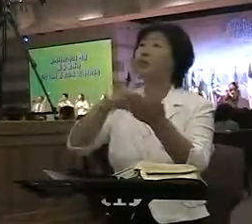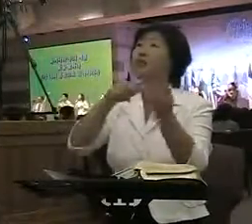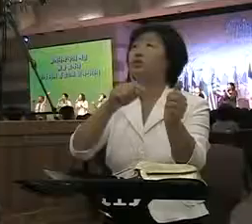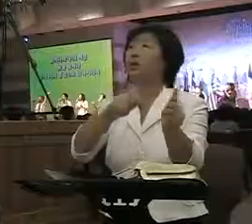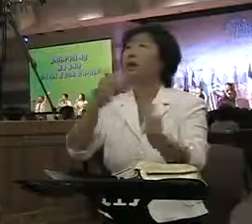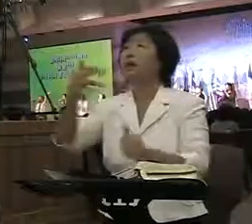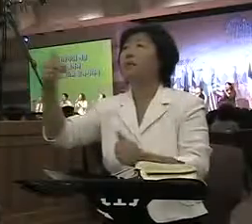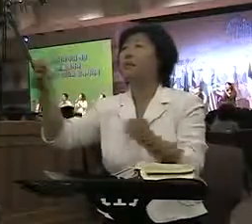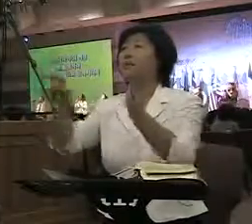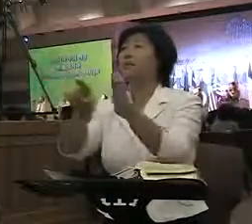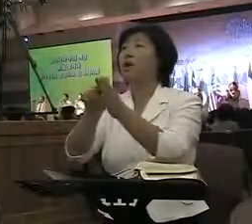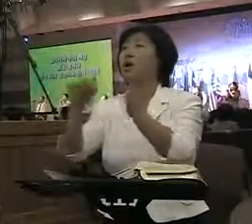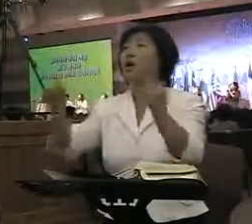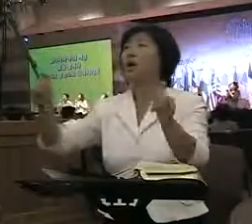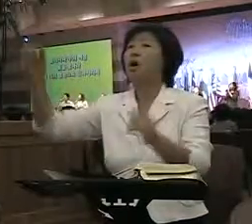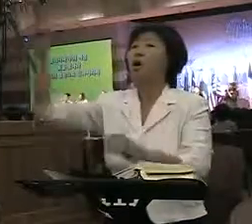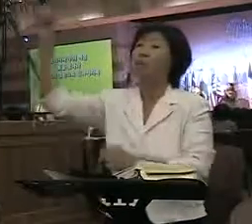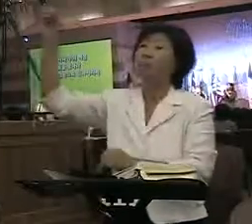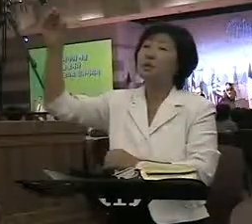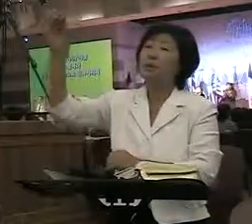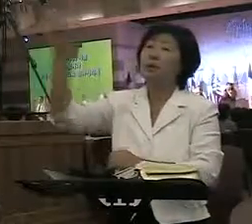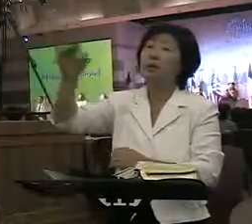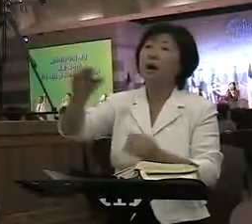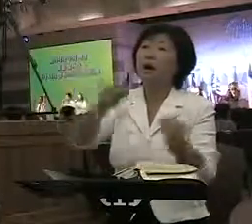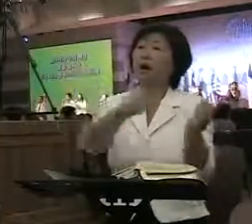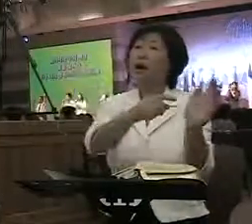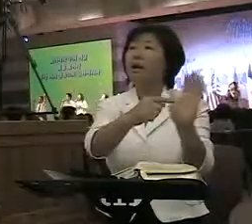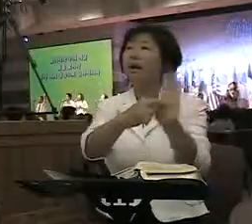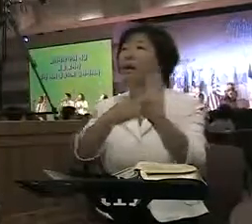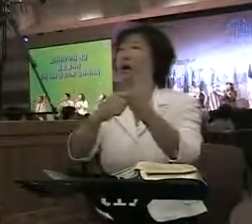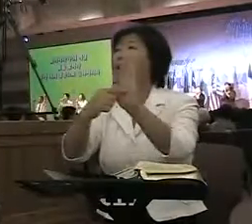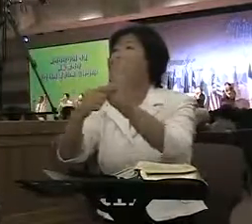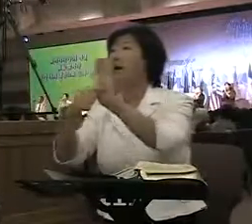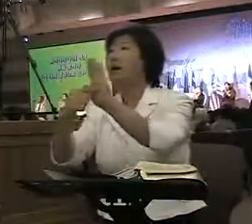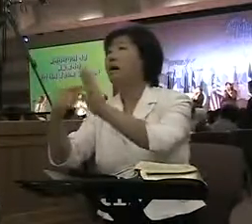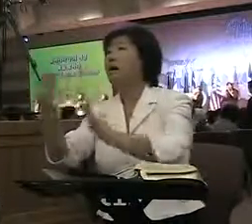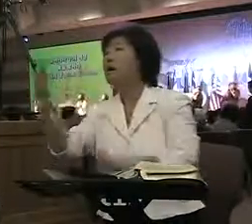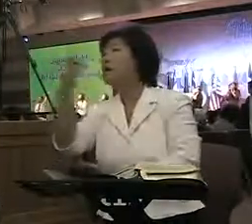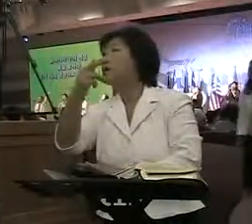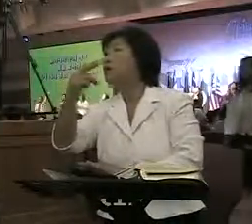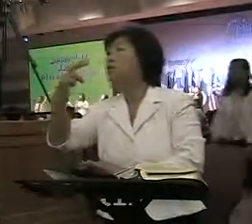일어나라 주의 빛을 발하라. 빛을 발하라.